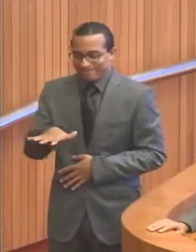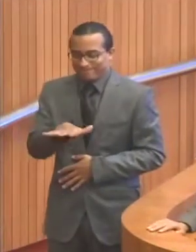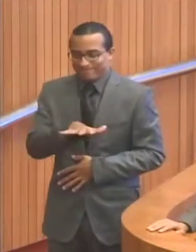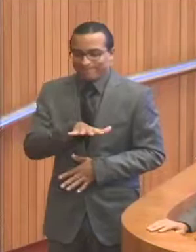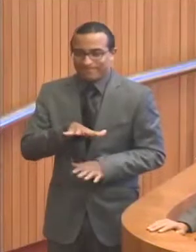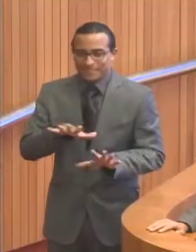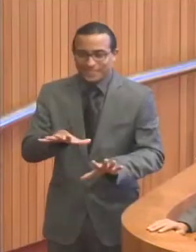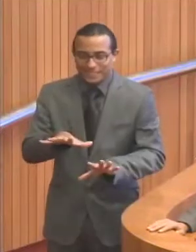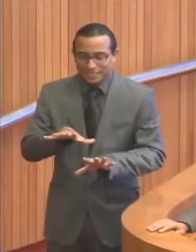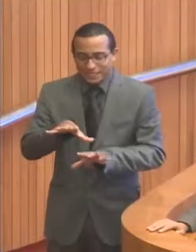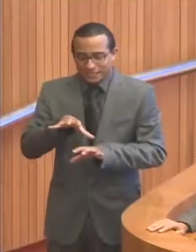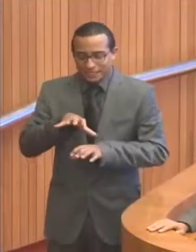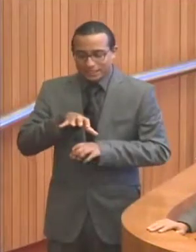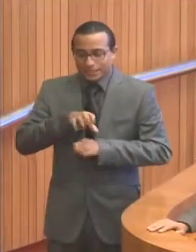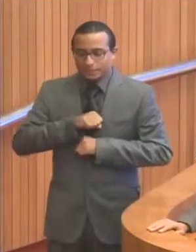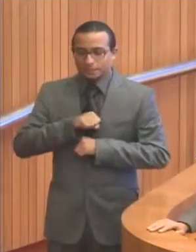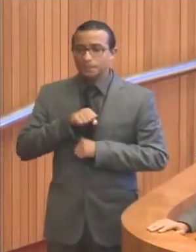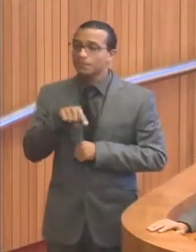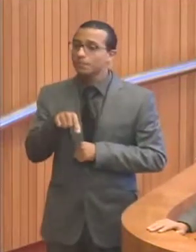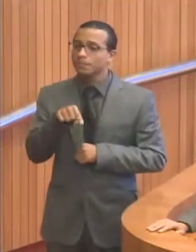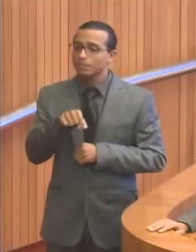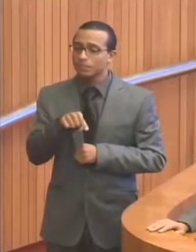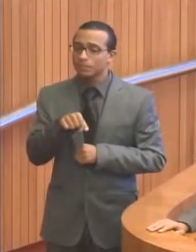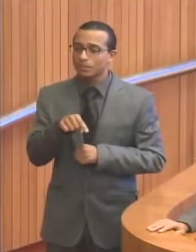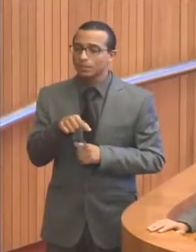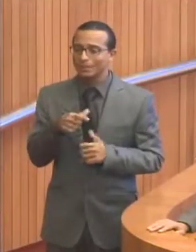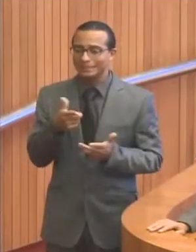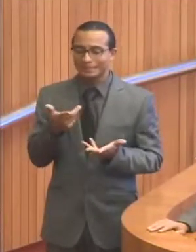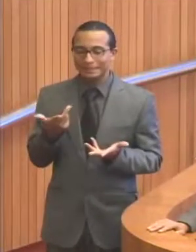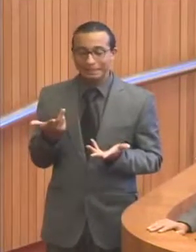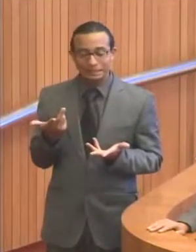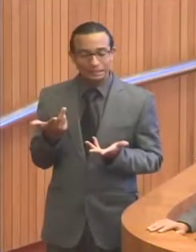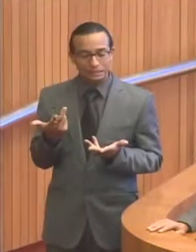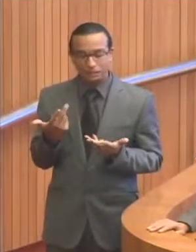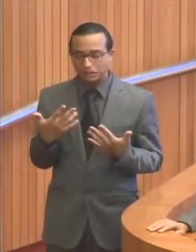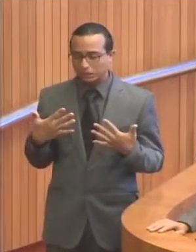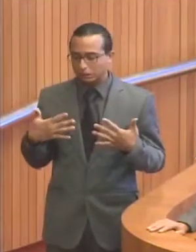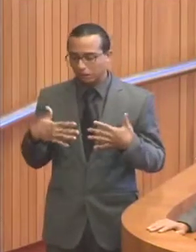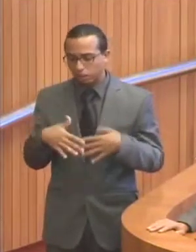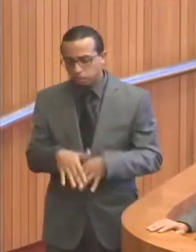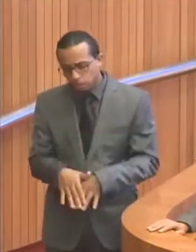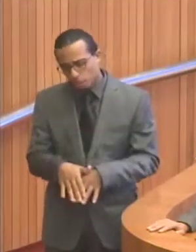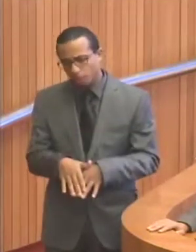sensação no povoado é de terra arrasada.